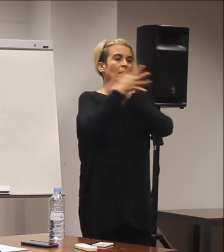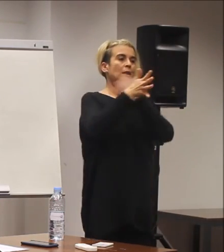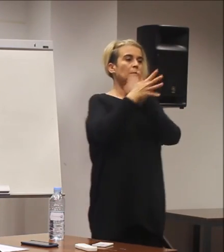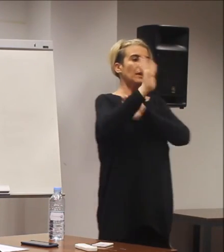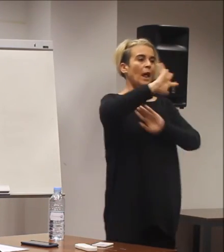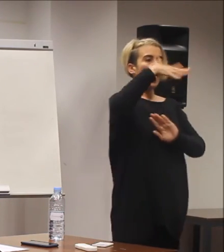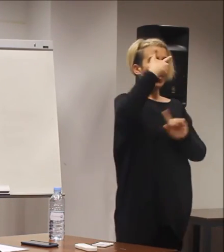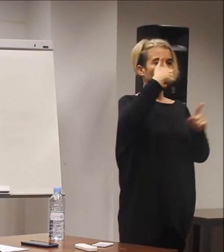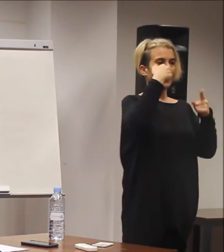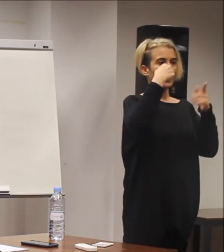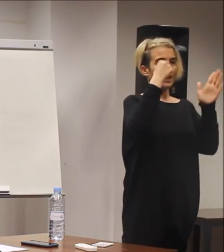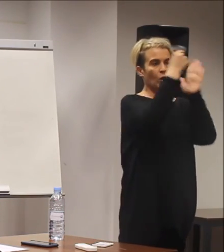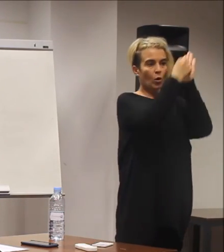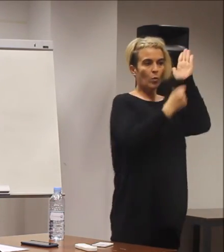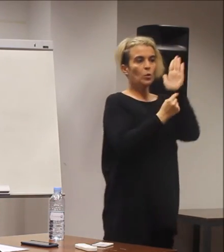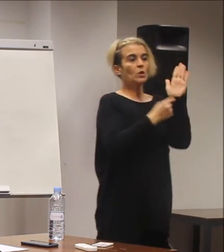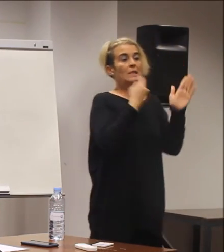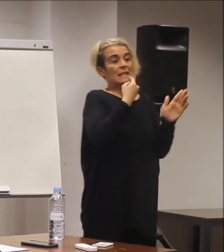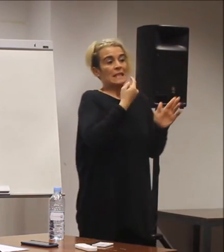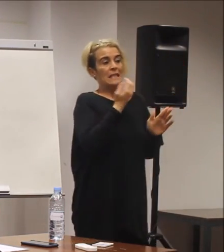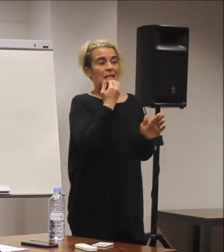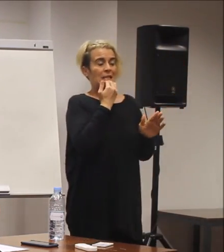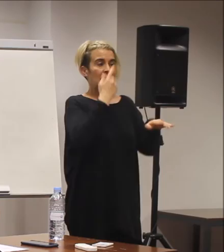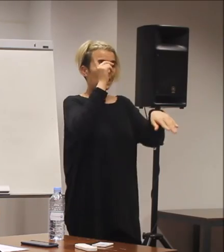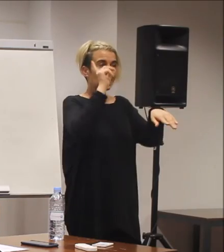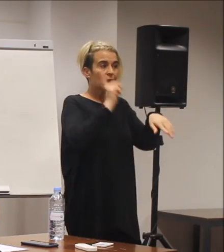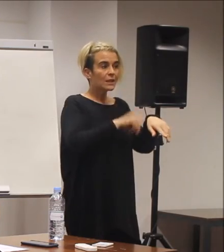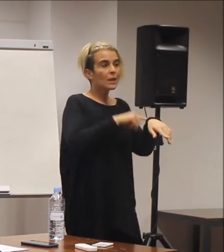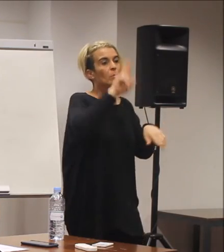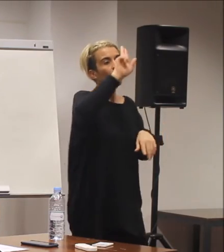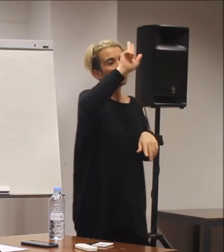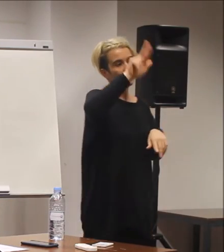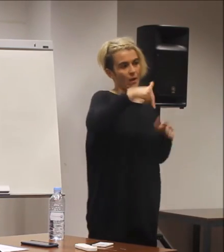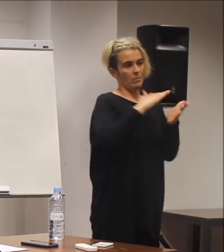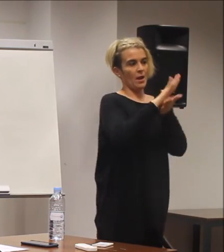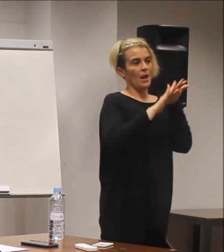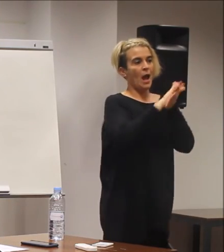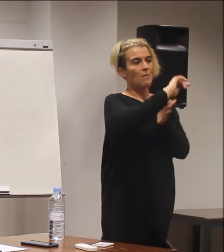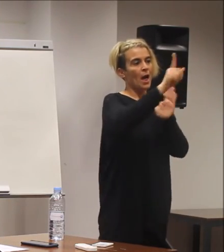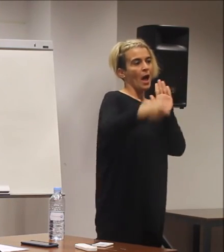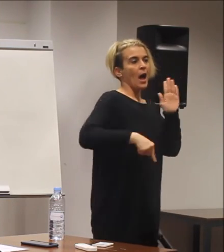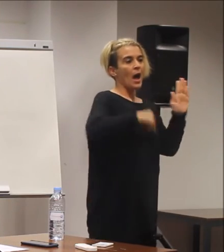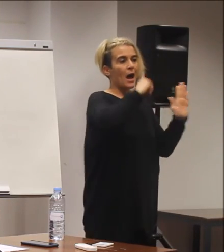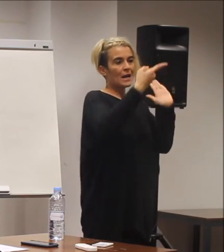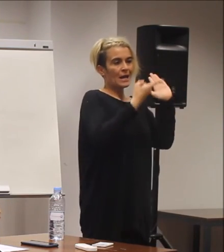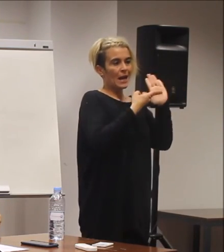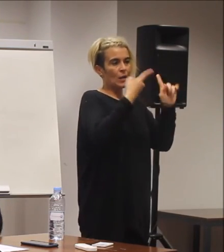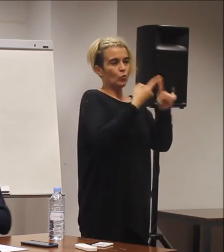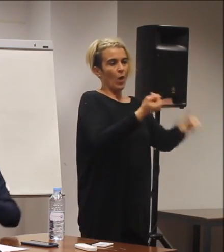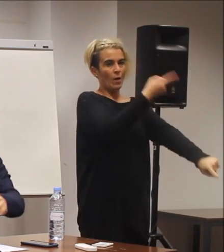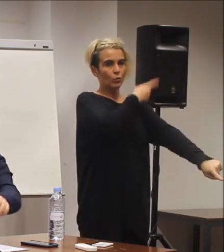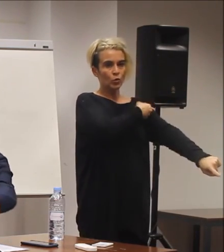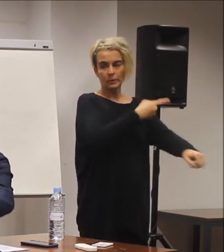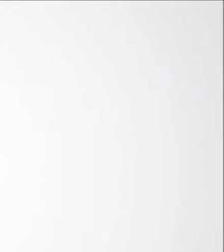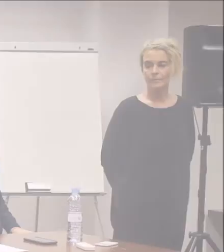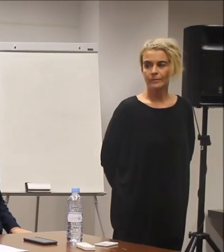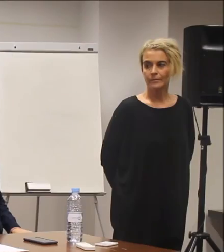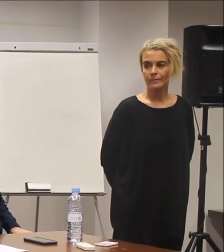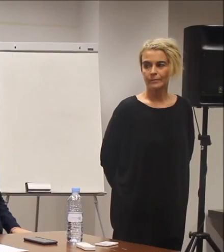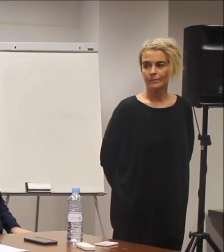puntos, y si nos diera tiempo, esperemos que sí, hablaremos también de la cláusula abusiva de los gastos de formalización de la hipoteca.